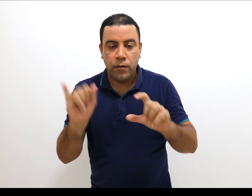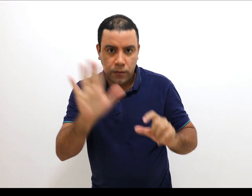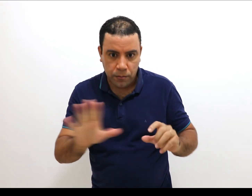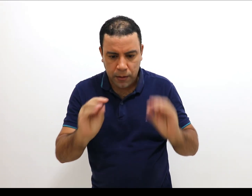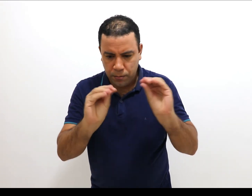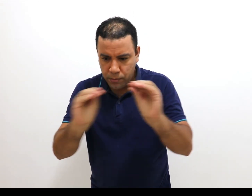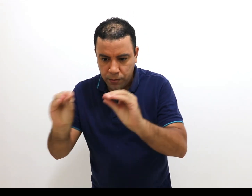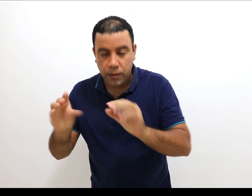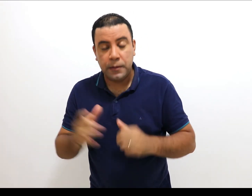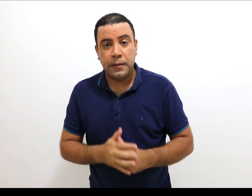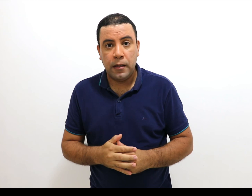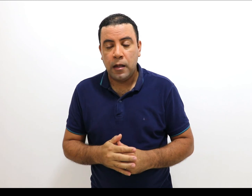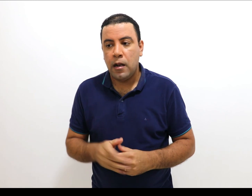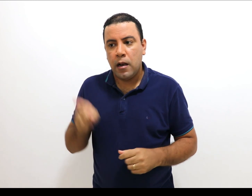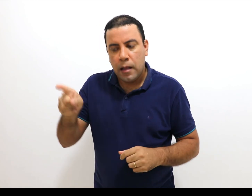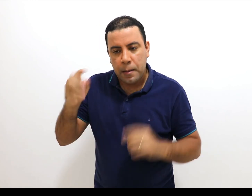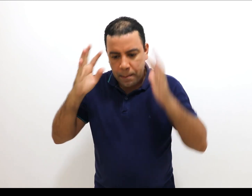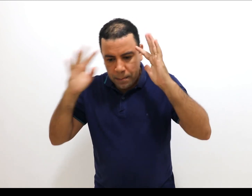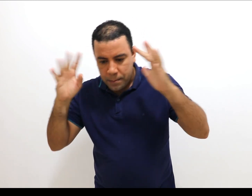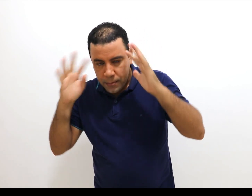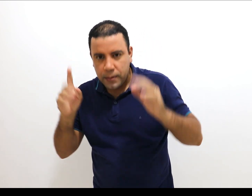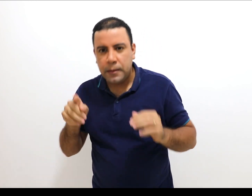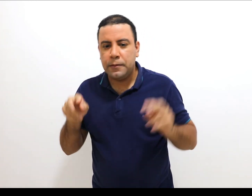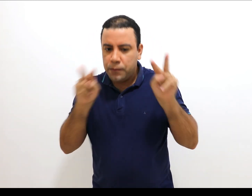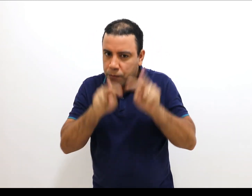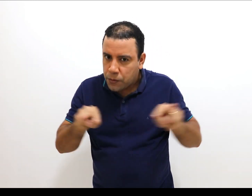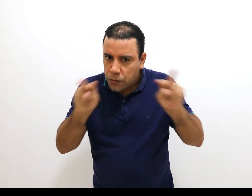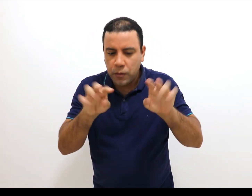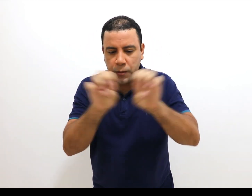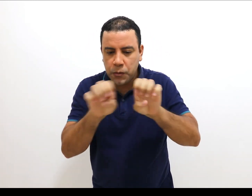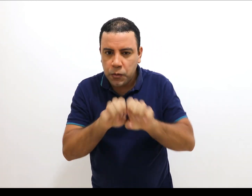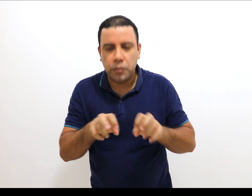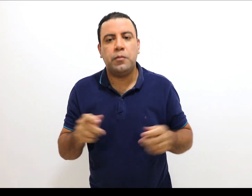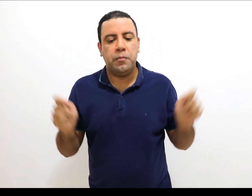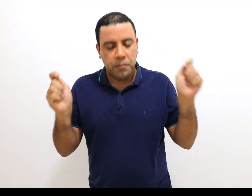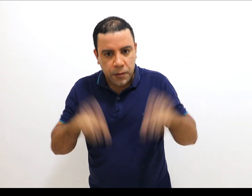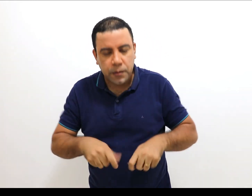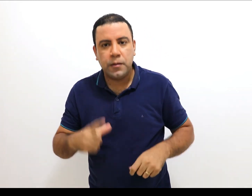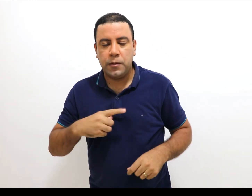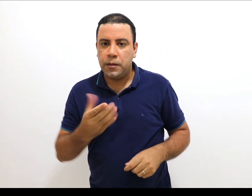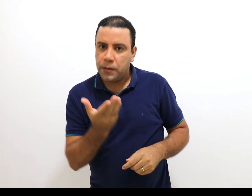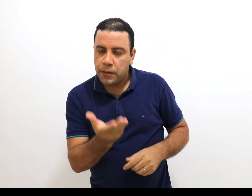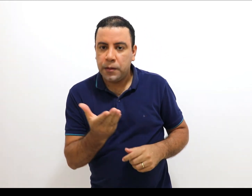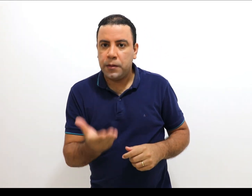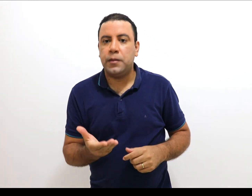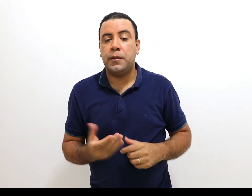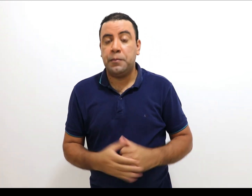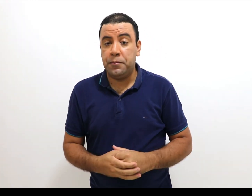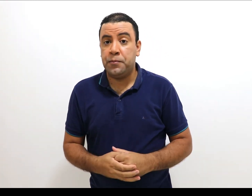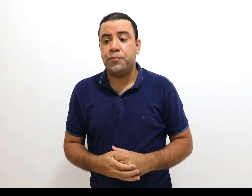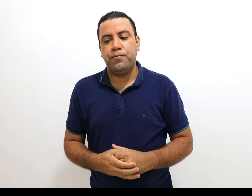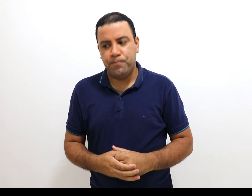nas fotos, conectando-se ao pensamento e estratégia de pedagogia visual que se ancorou nos